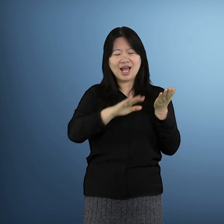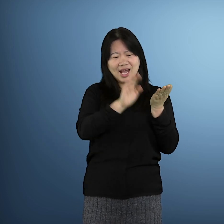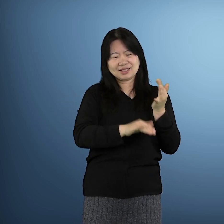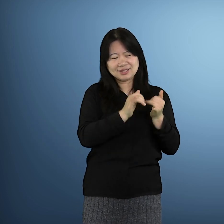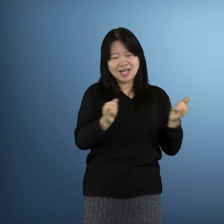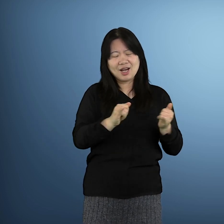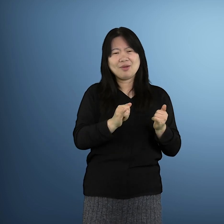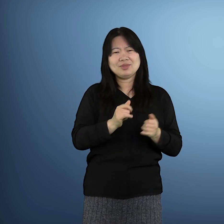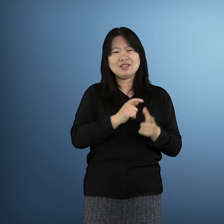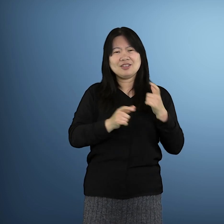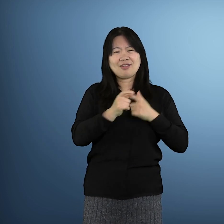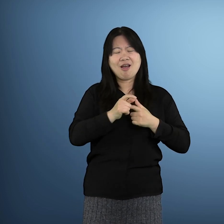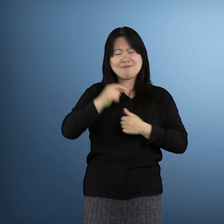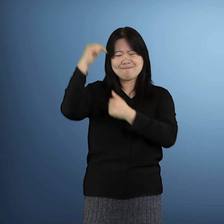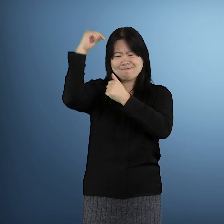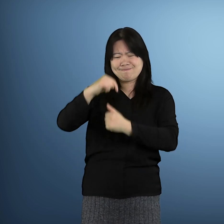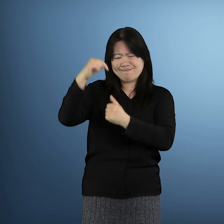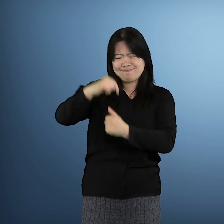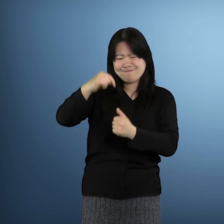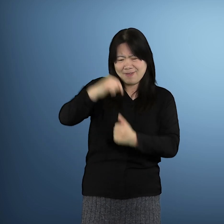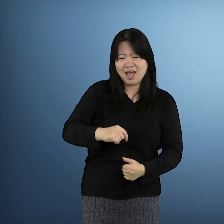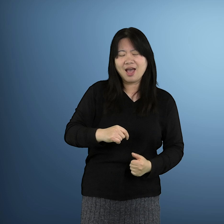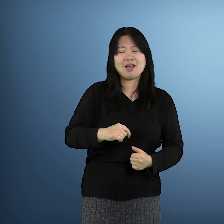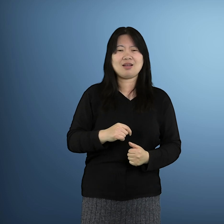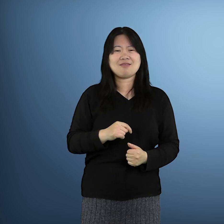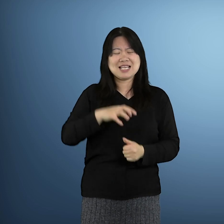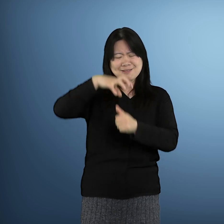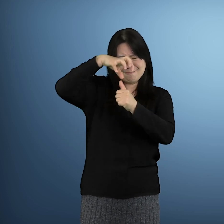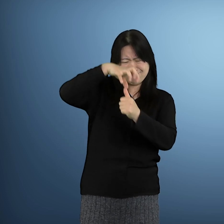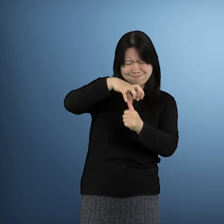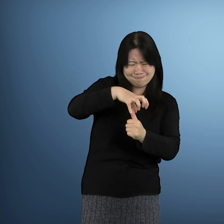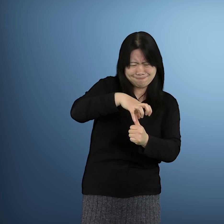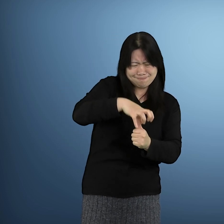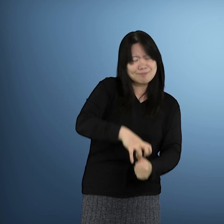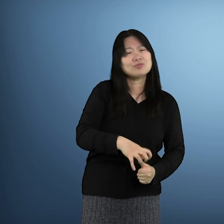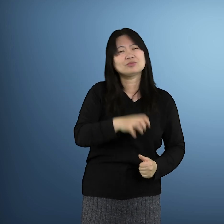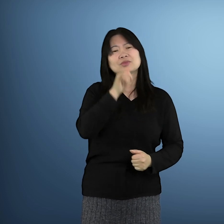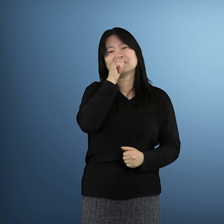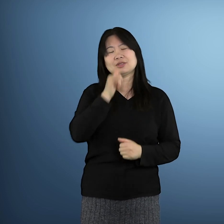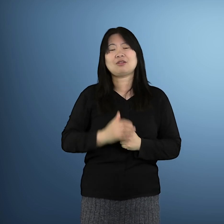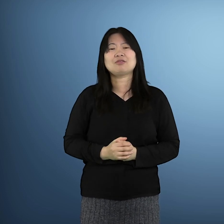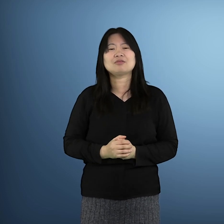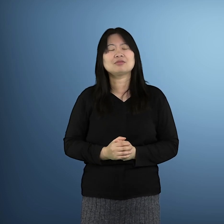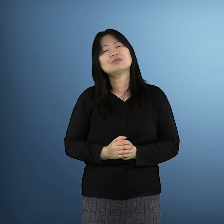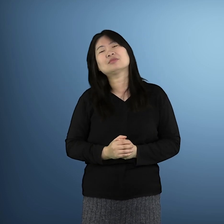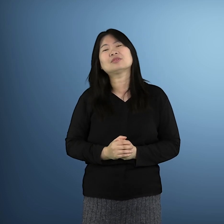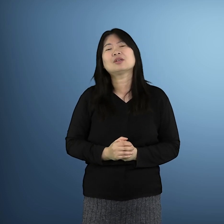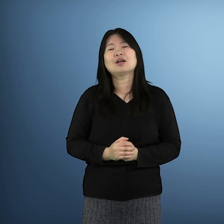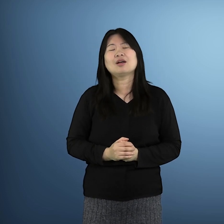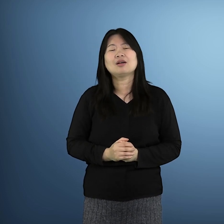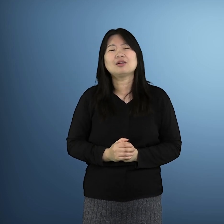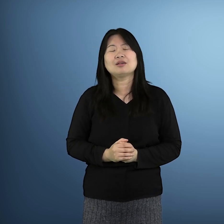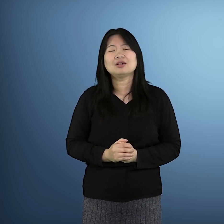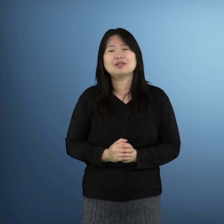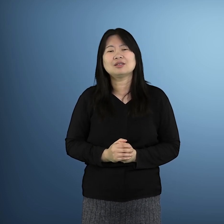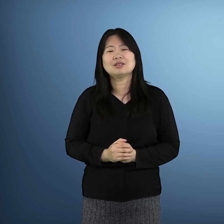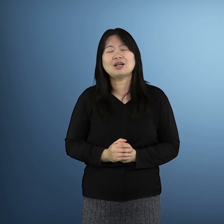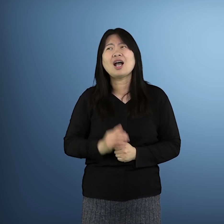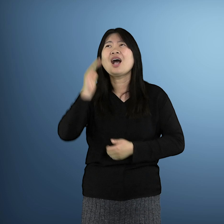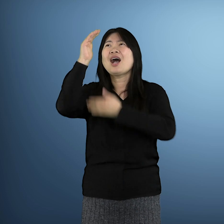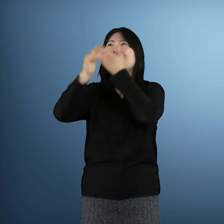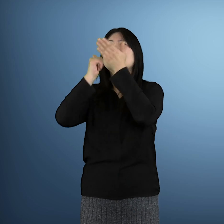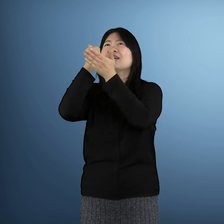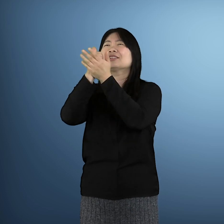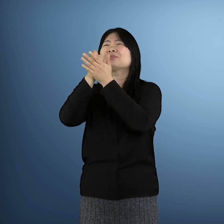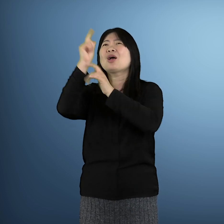아랫사람들을 더 기계화시키고 수단화시키고 도구화시킵니다. 거기에 어디에도